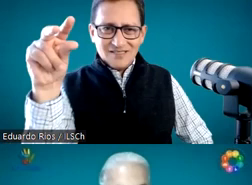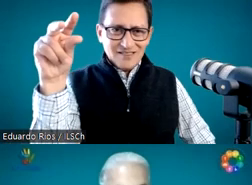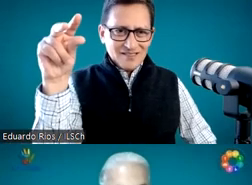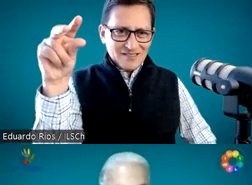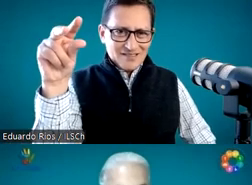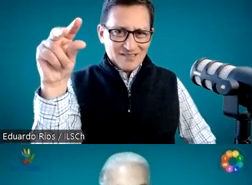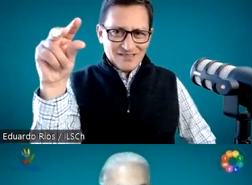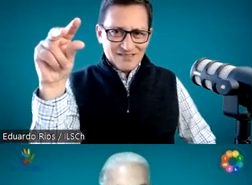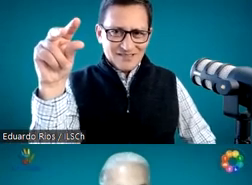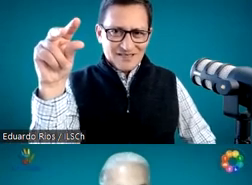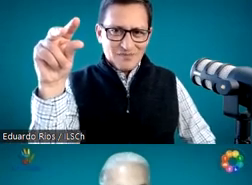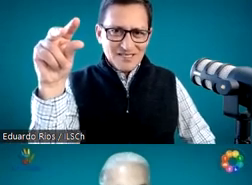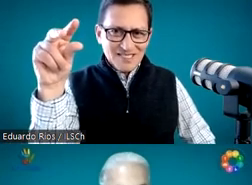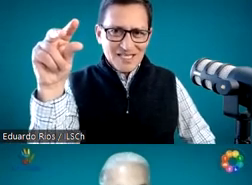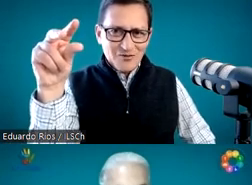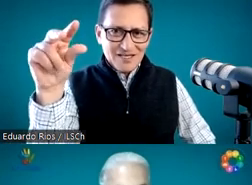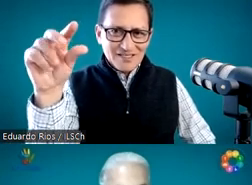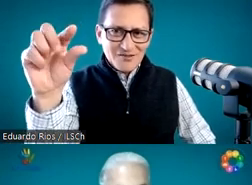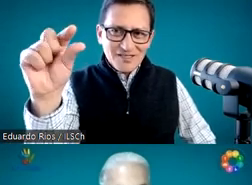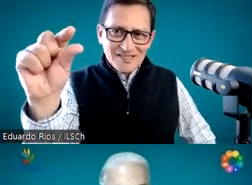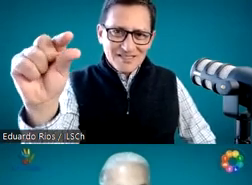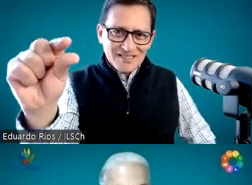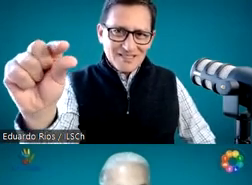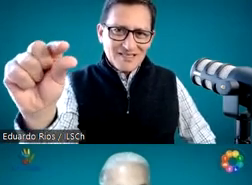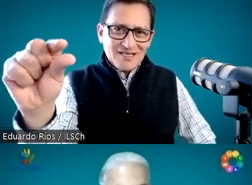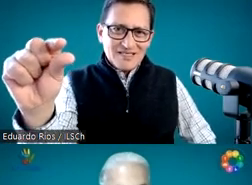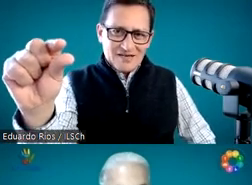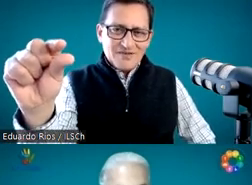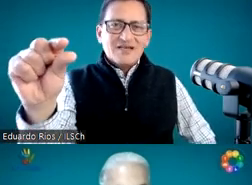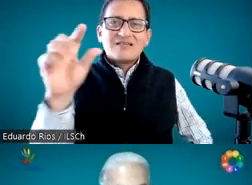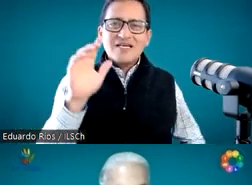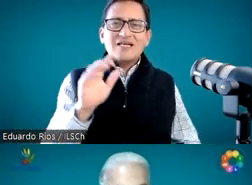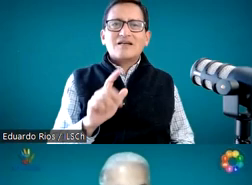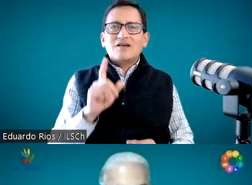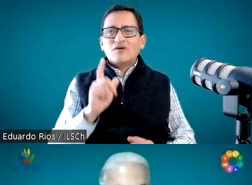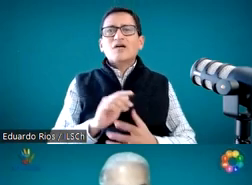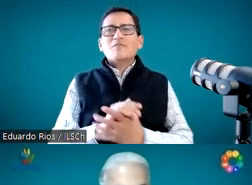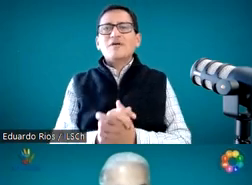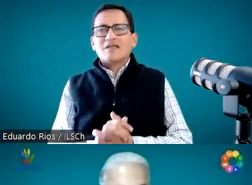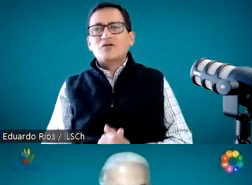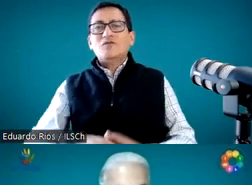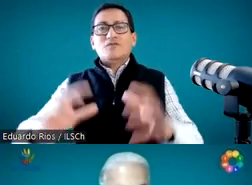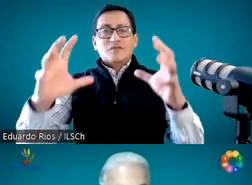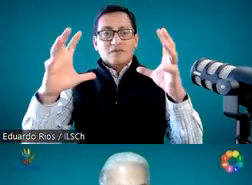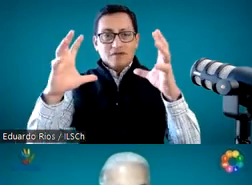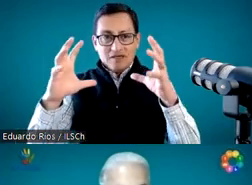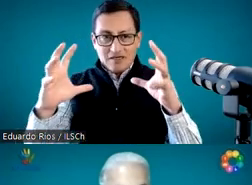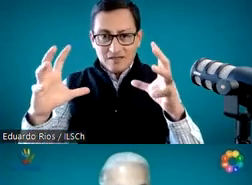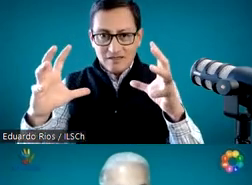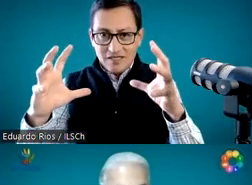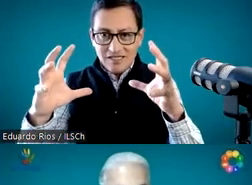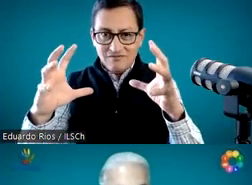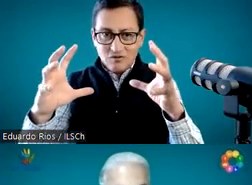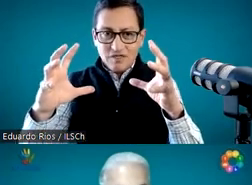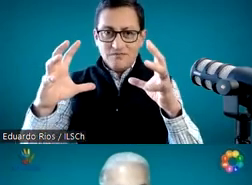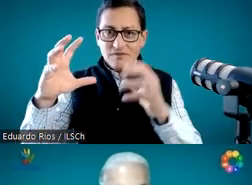¿Es así? Es más chiquitita todavía, ¿cierto? Es así. Ya. ¿Se fijan? Fuimos cambiando